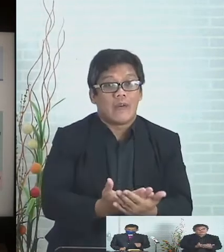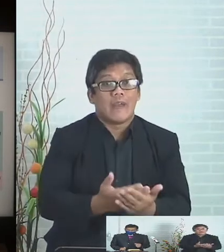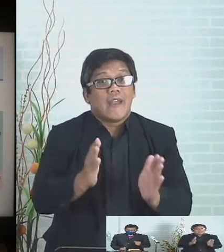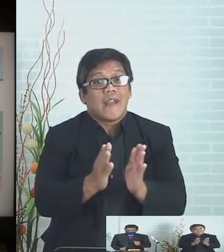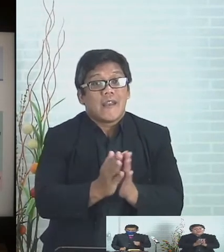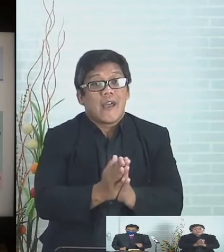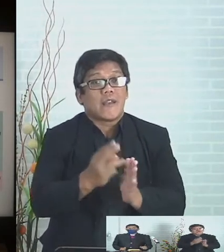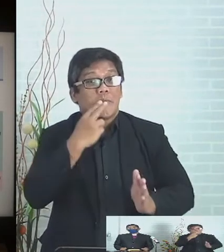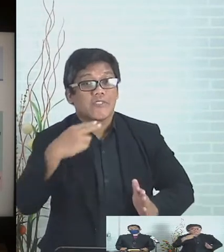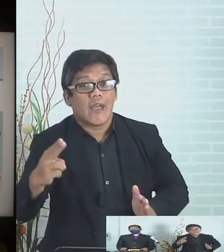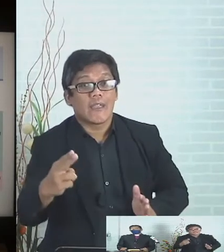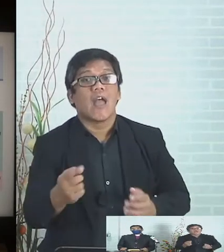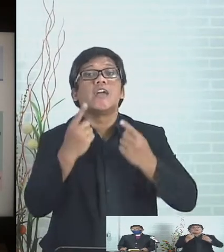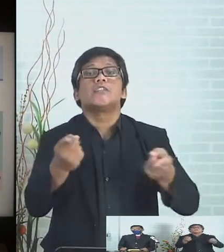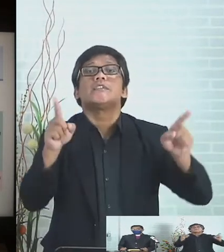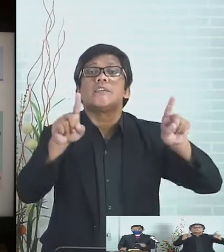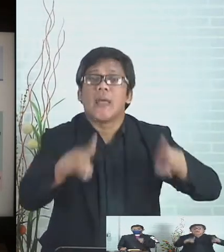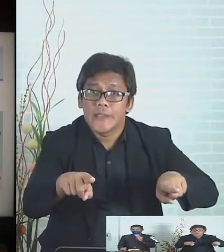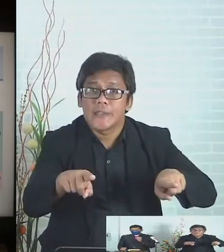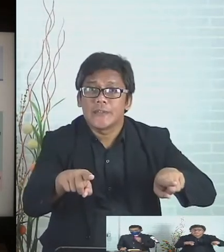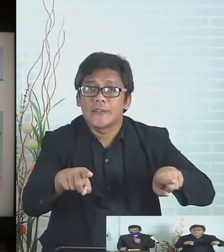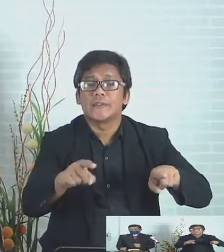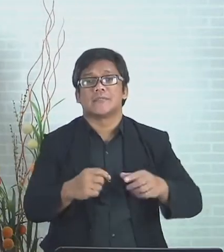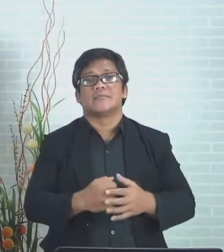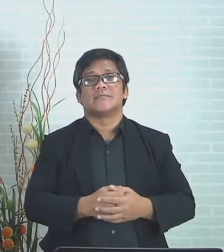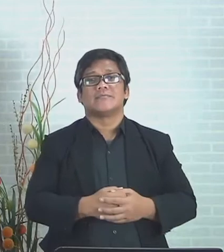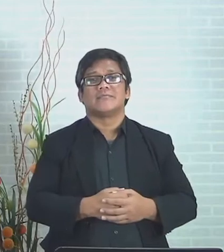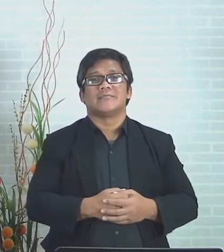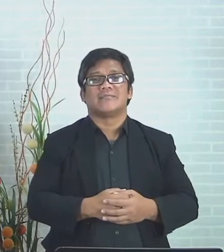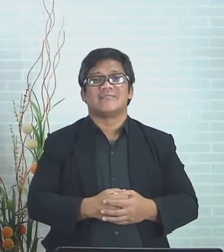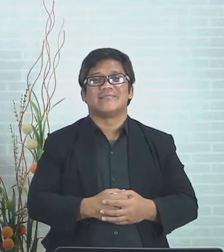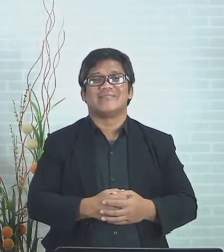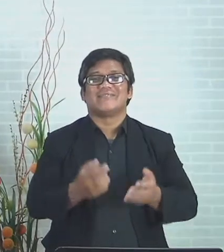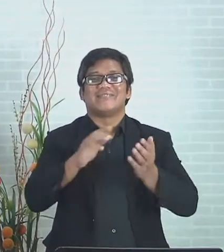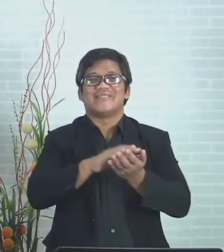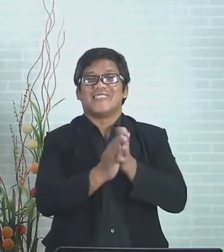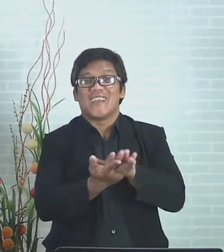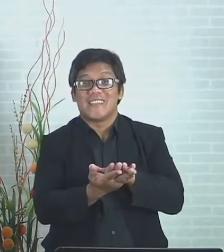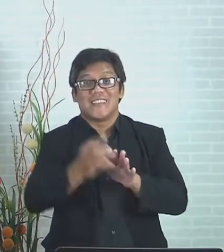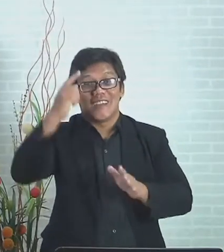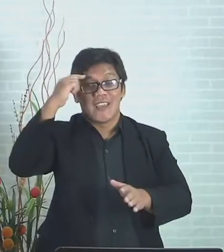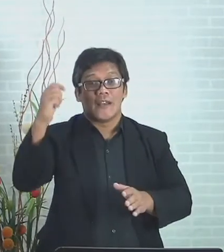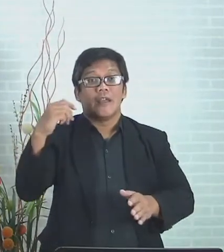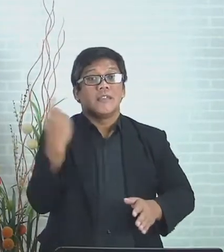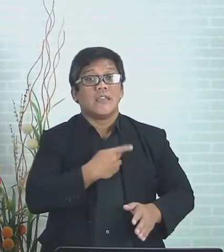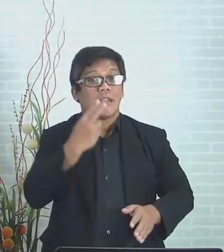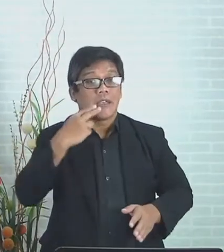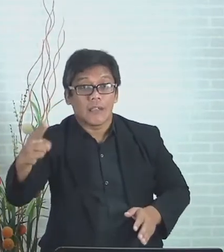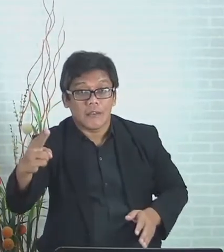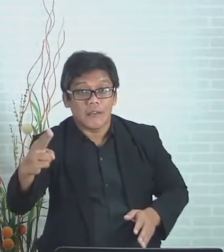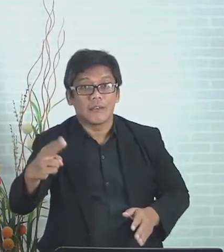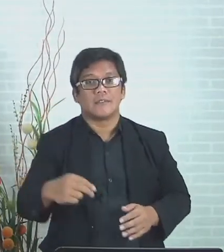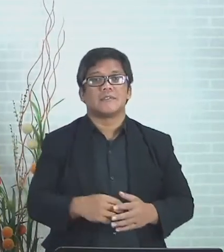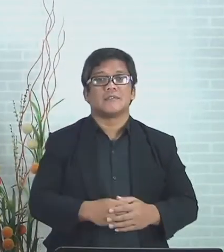percaya pasti akan terjatuh napik atau pasti akan terjadi jadi karena ada keyakinan yang kuat dalam diri